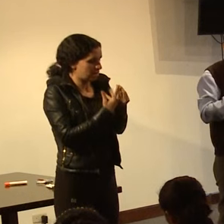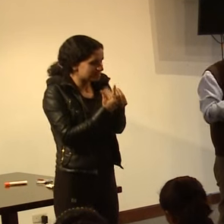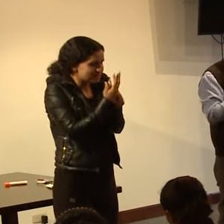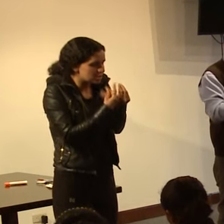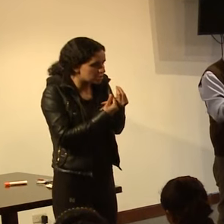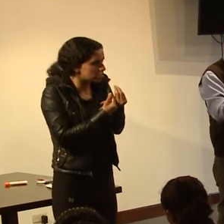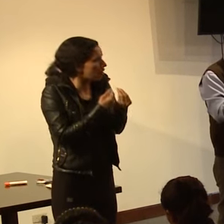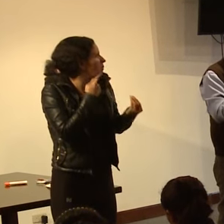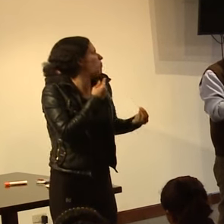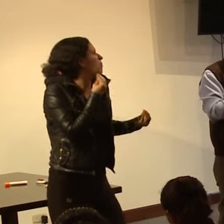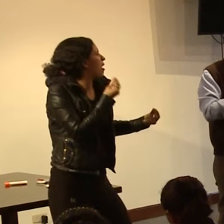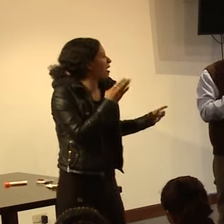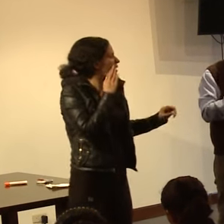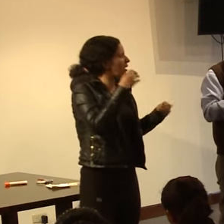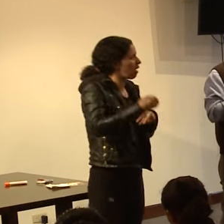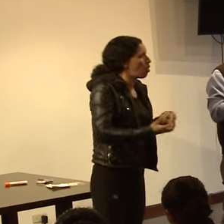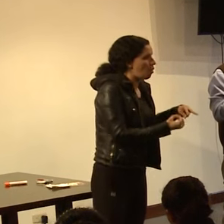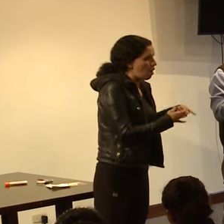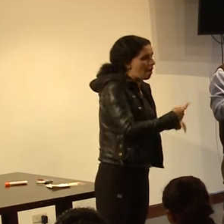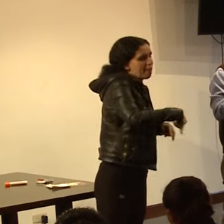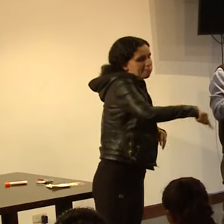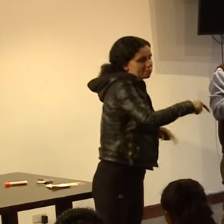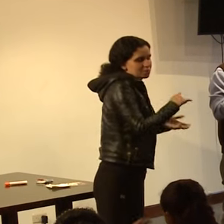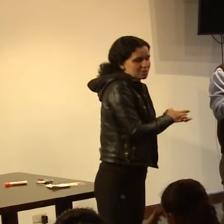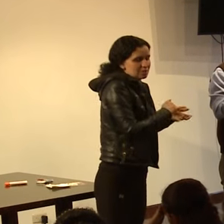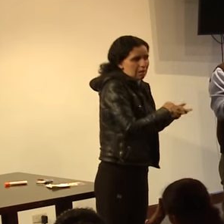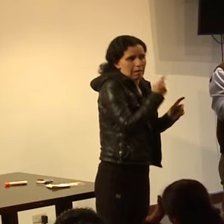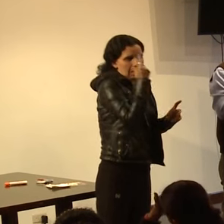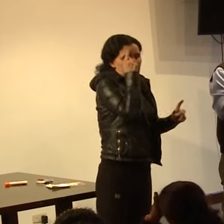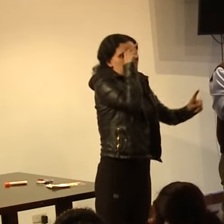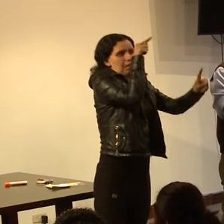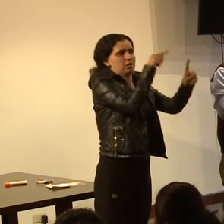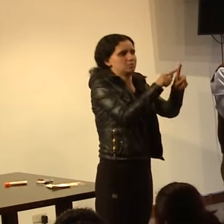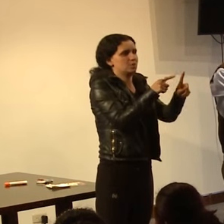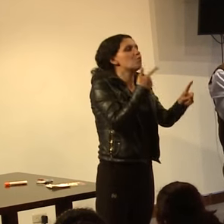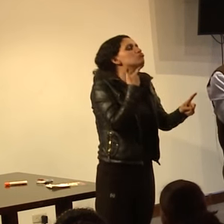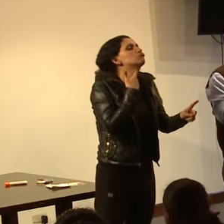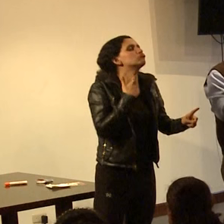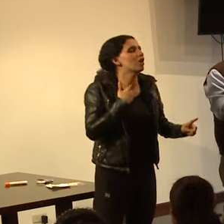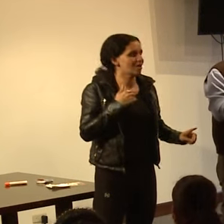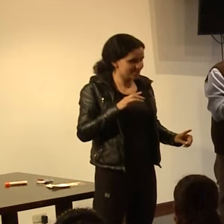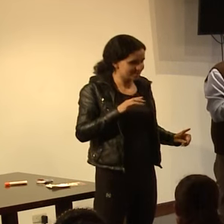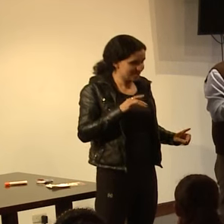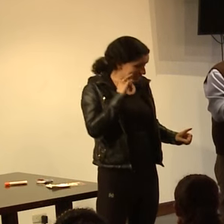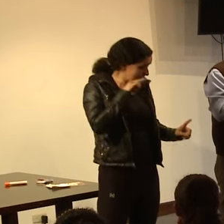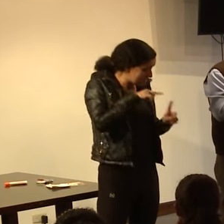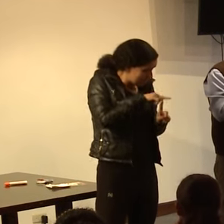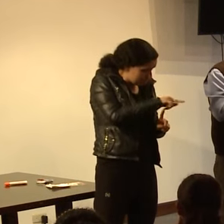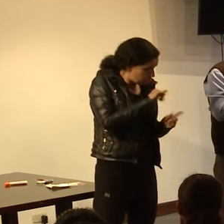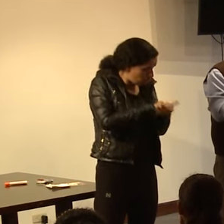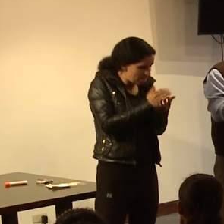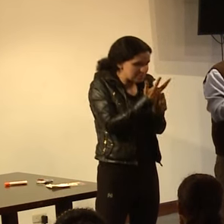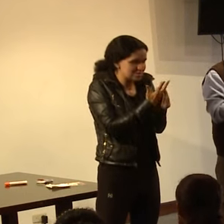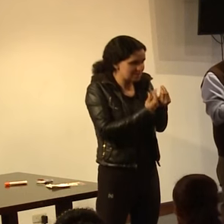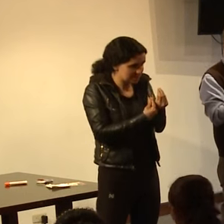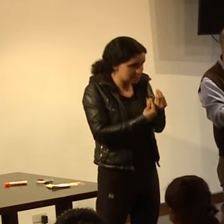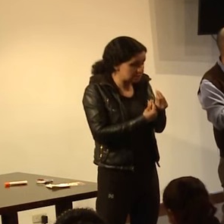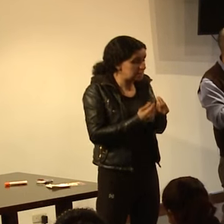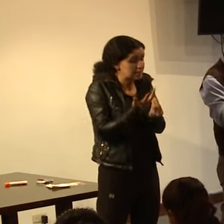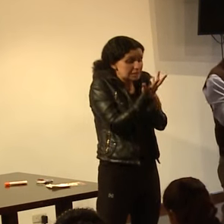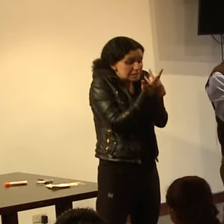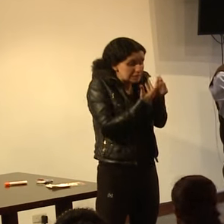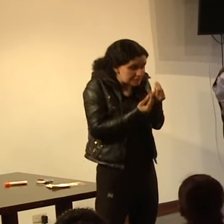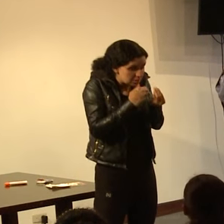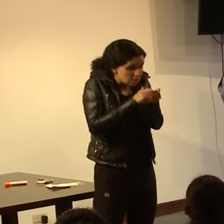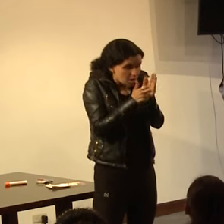de por qué educar eso, pues yo estoy educando lo que yo les decía hace un momento, como esa idea de educar el gusto. Yo estoy educando en ese sentido estético. Y la estética